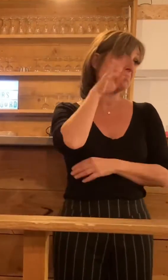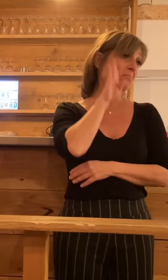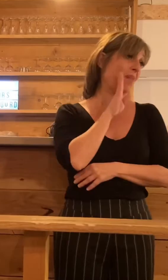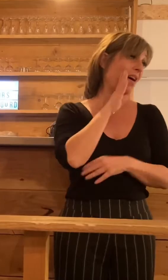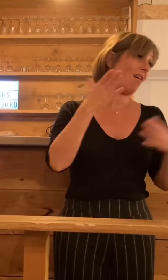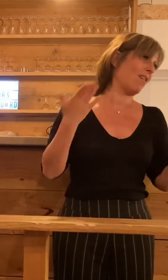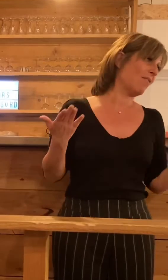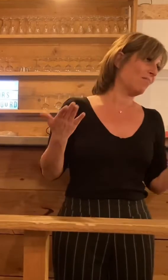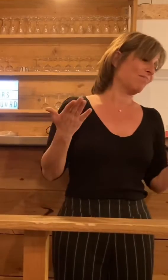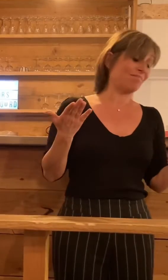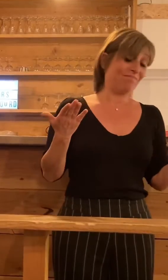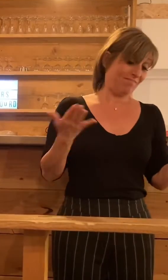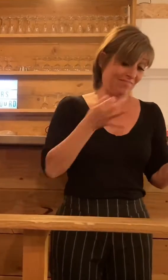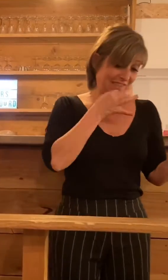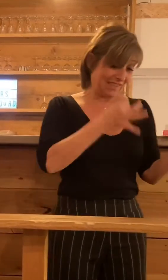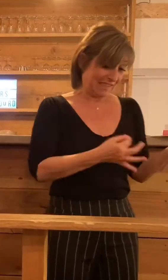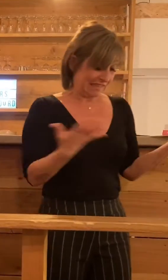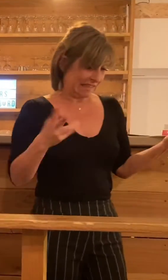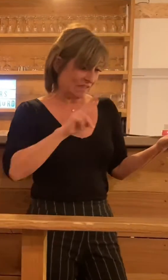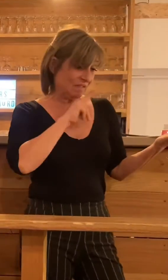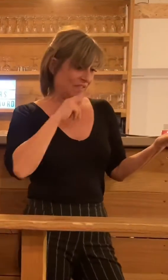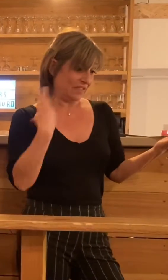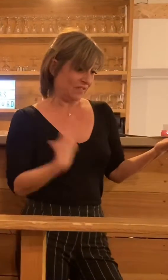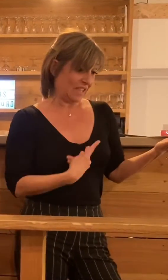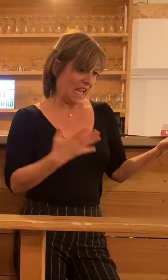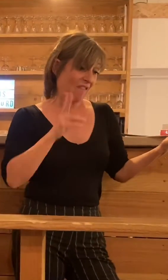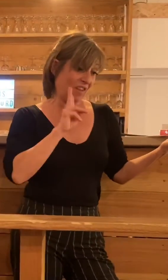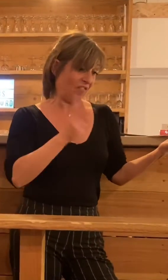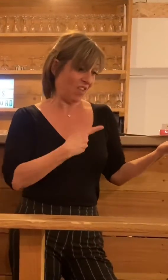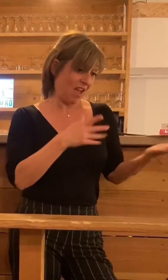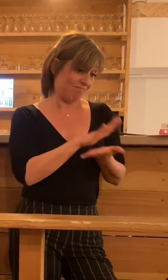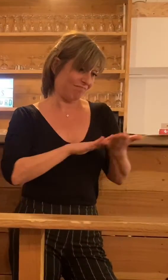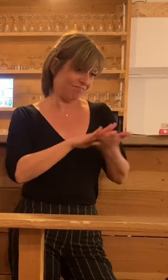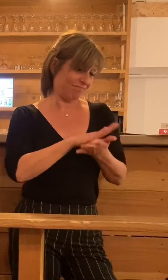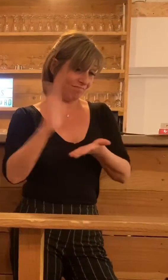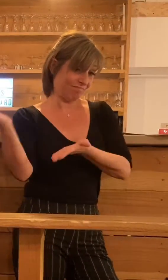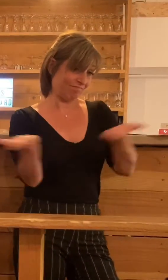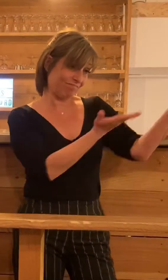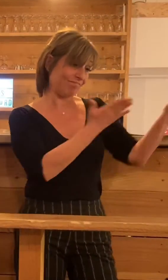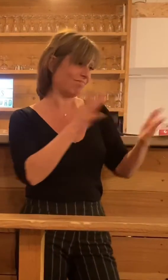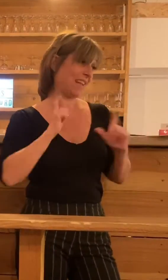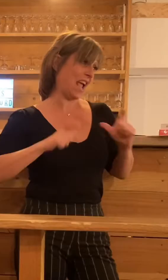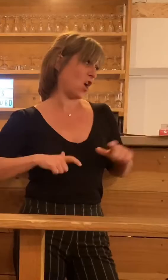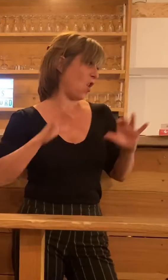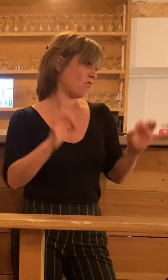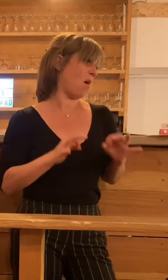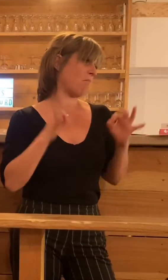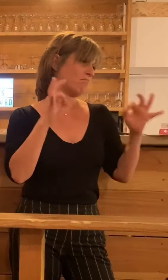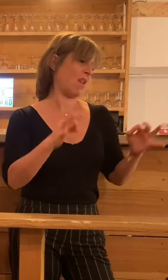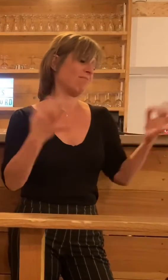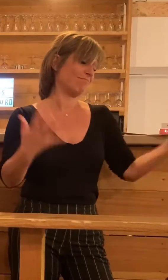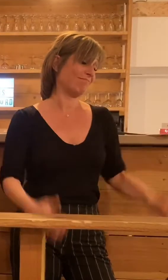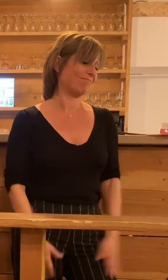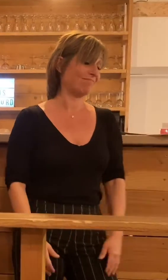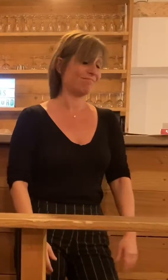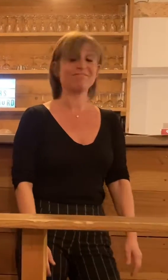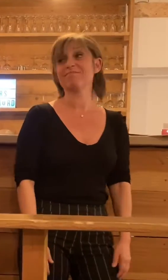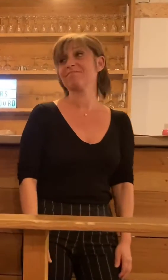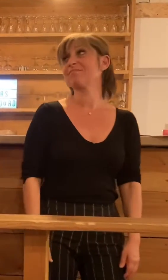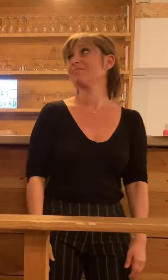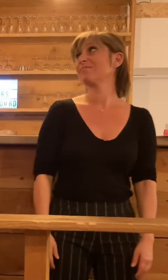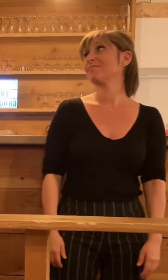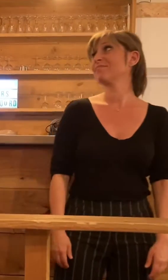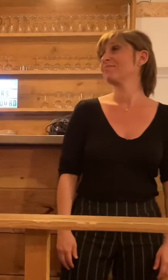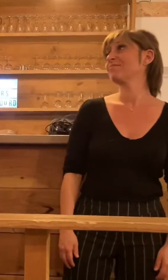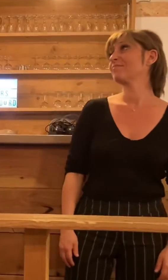Vivien, malheureusement, tu vas devoir aller dans des écoles ordinaires, c'est pas normal, ordinaires. Et donc, mais